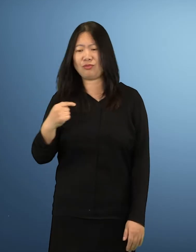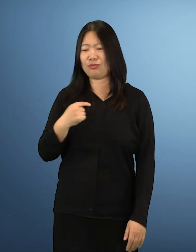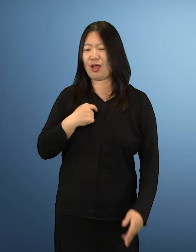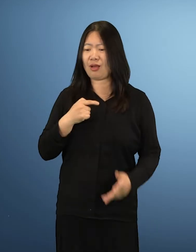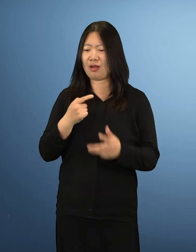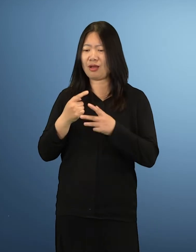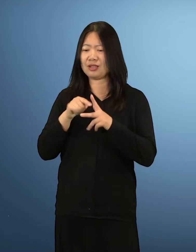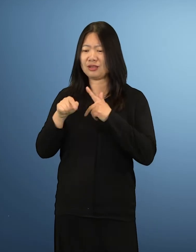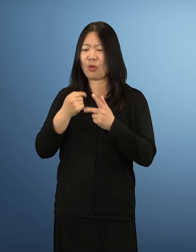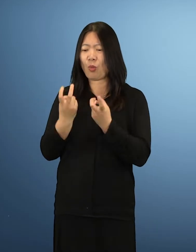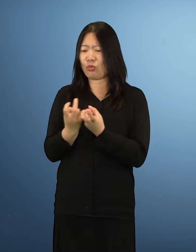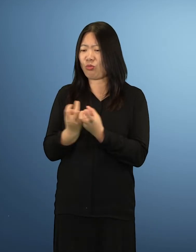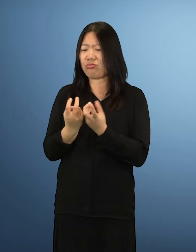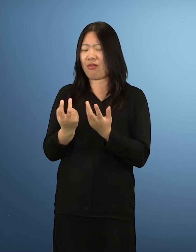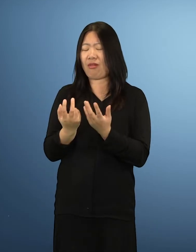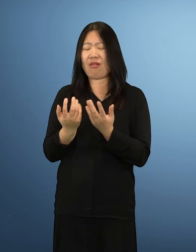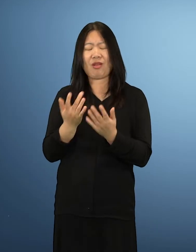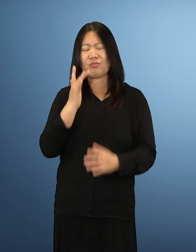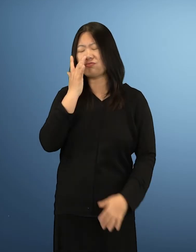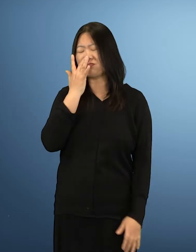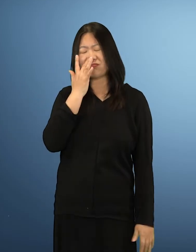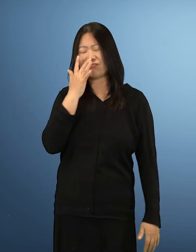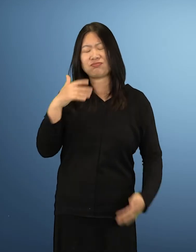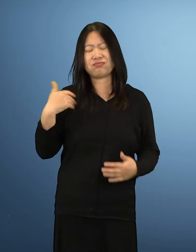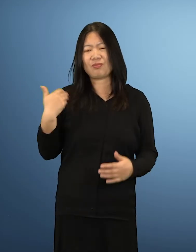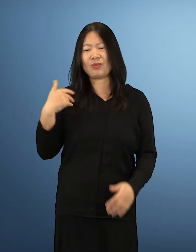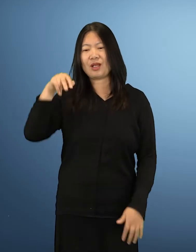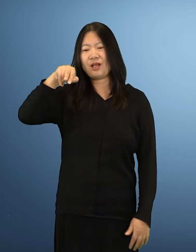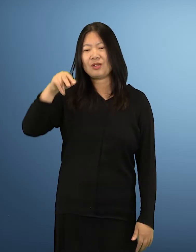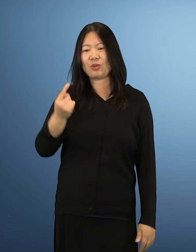알겠소? 모르겠소? 테스형.